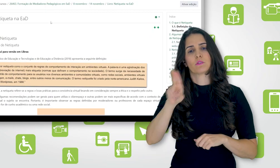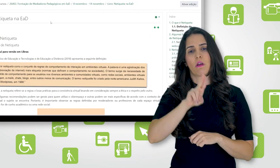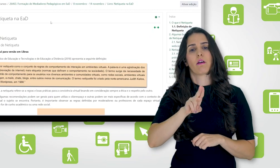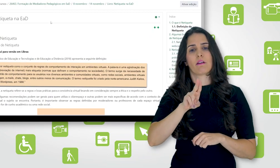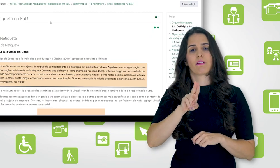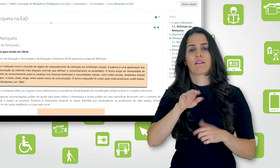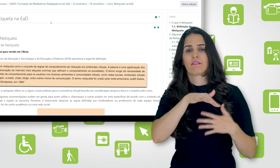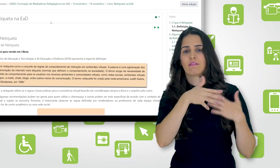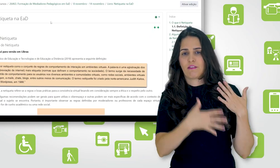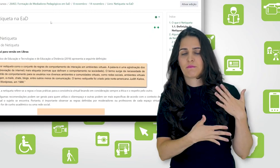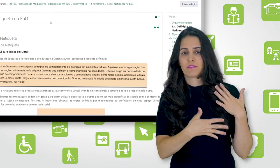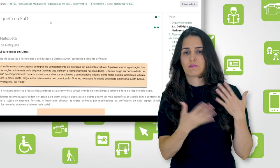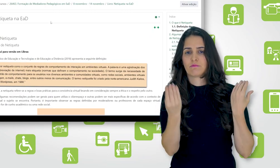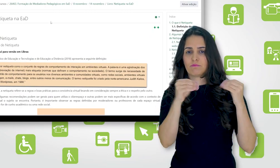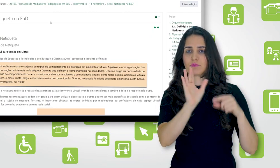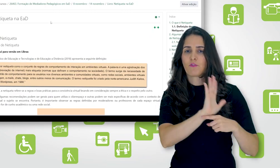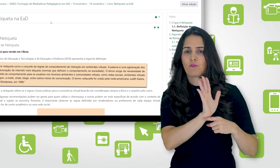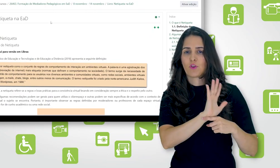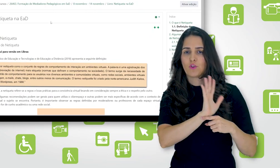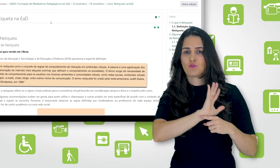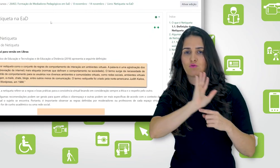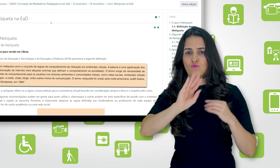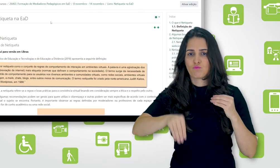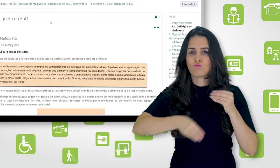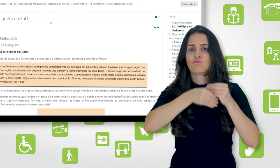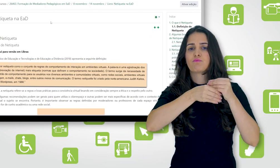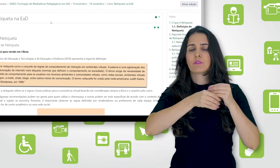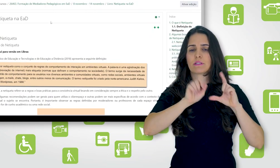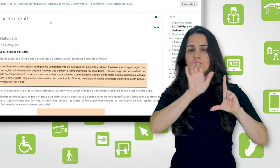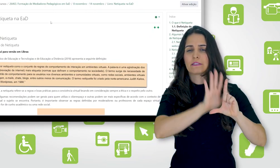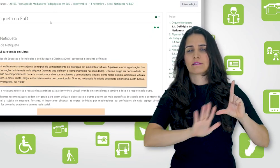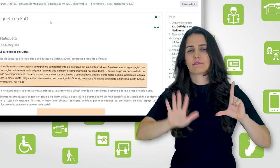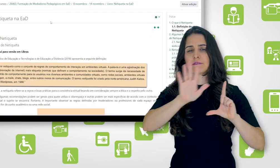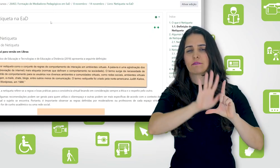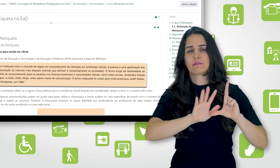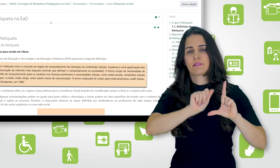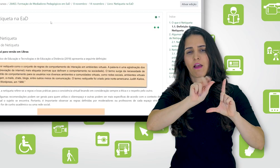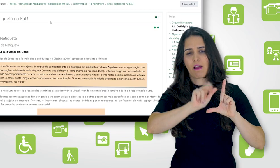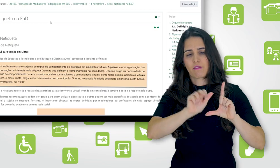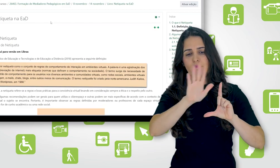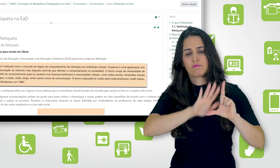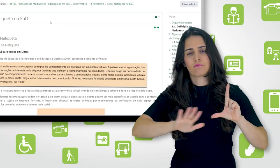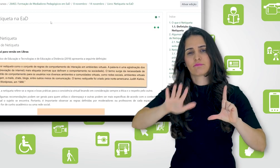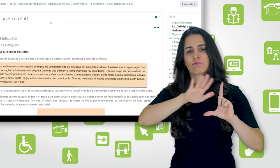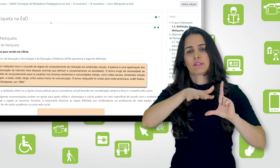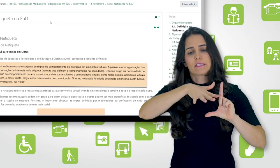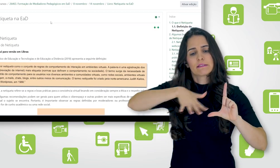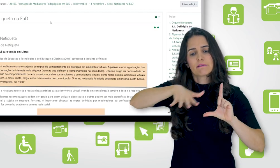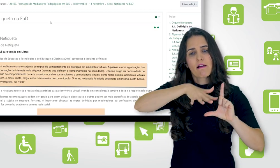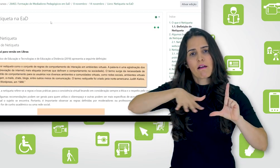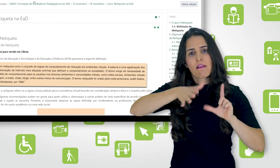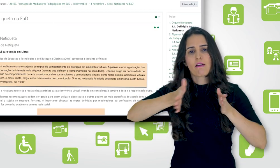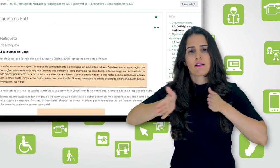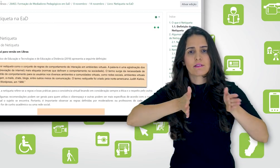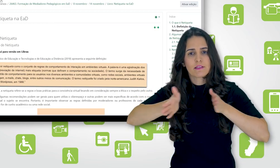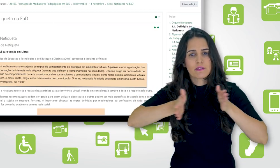recurso para que você possa imple na sua sala tornando-a cada vez mais acessível e